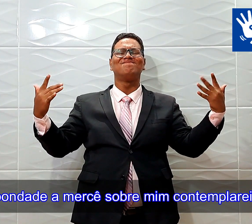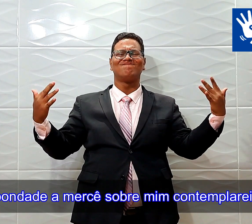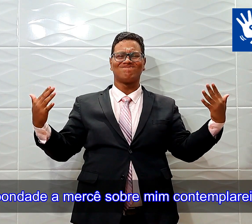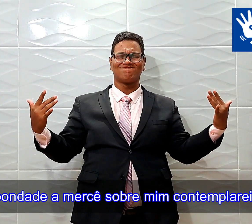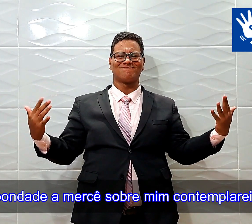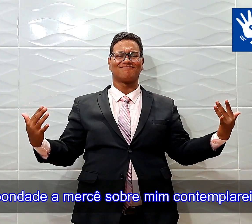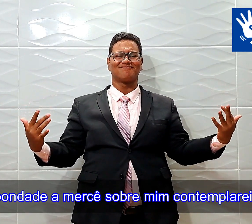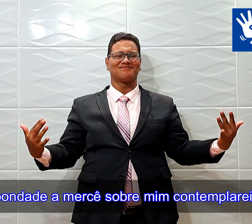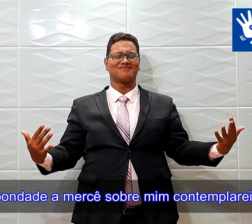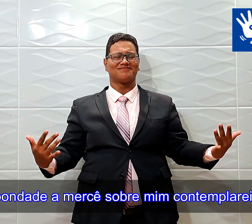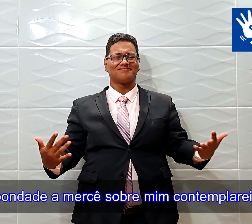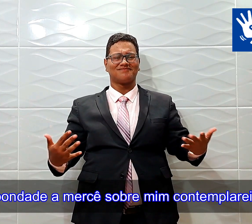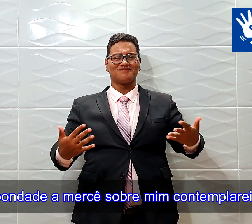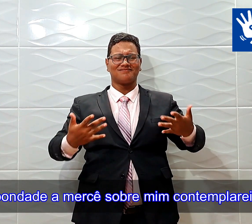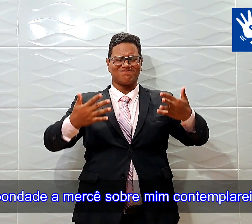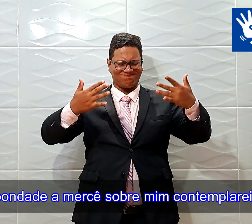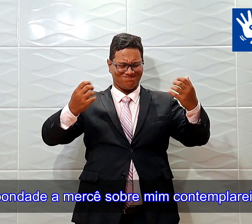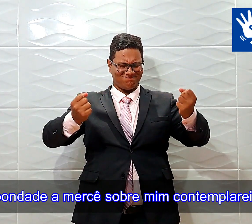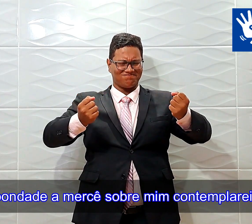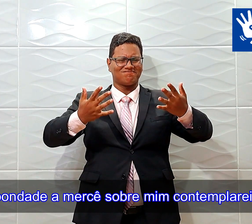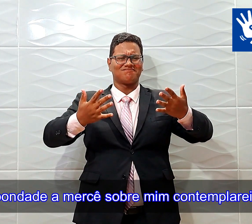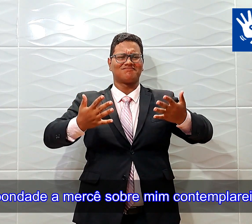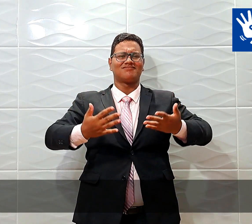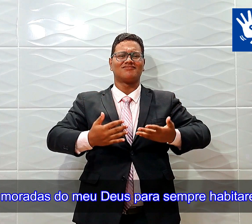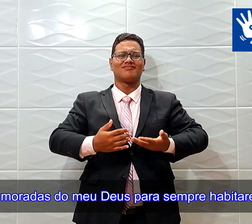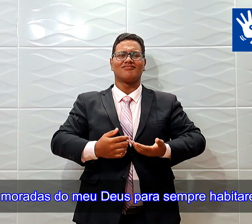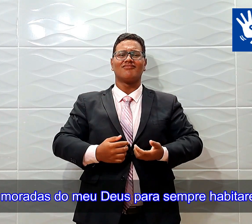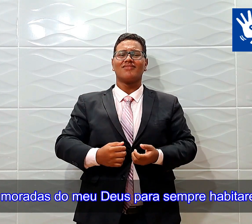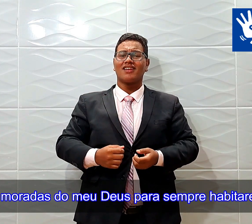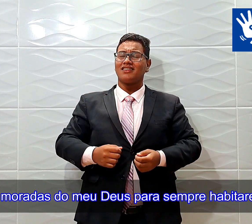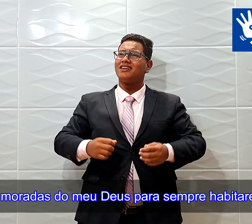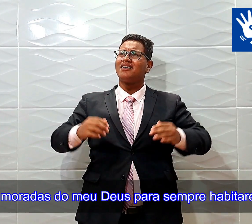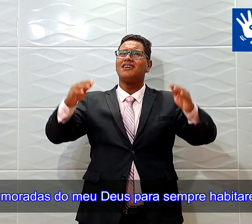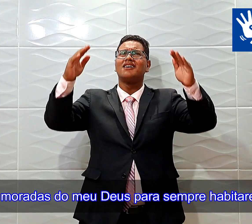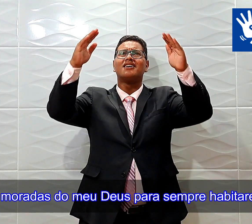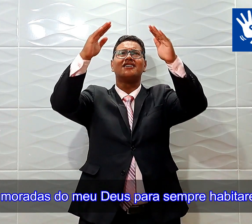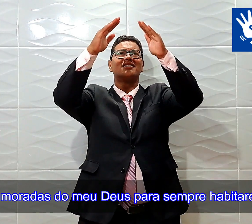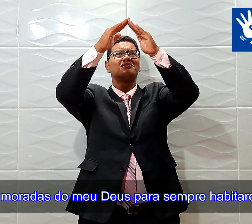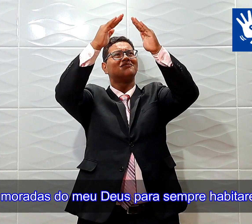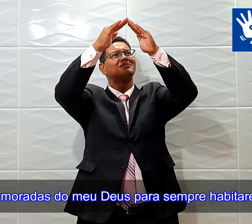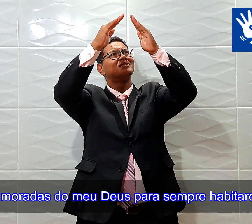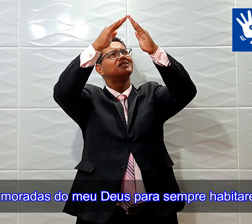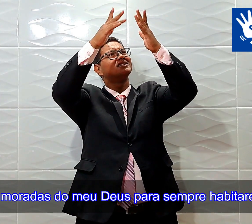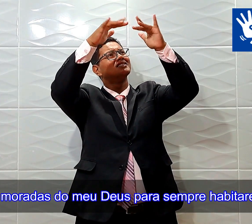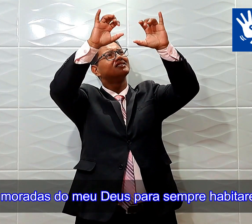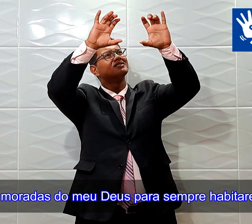contemplarei. Nas forradas